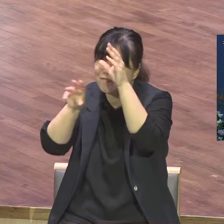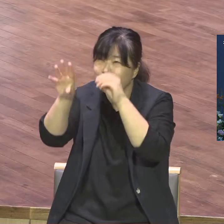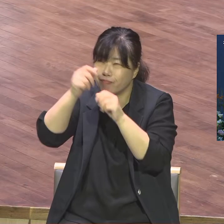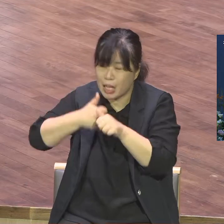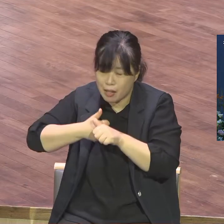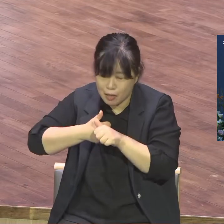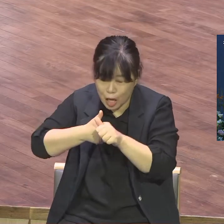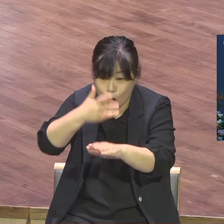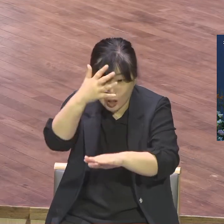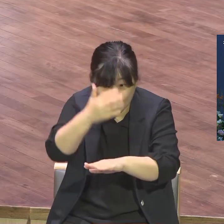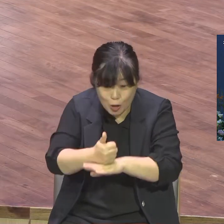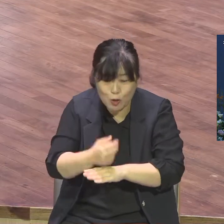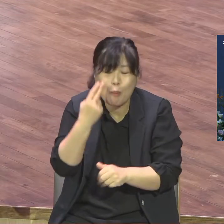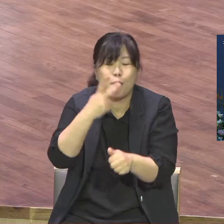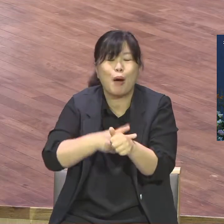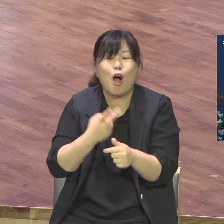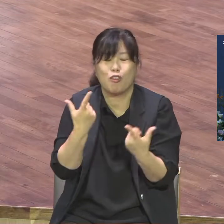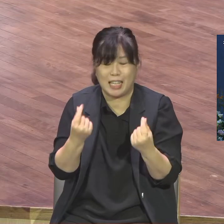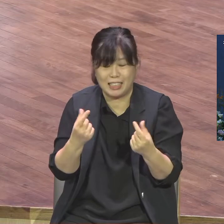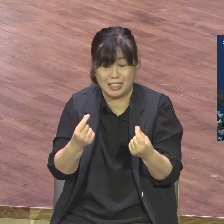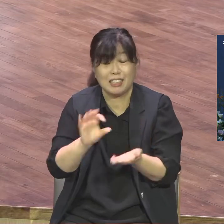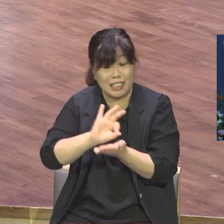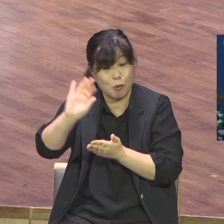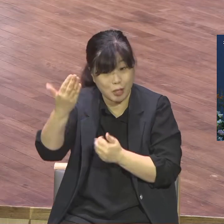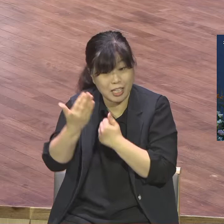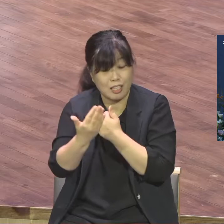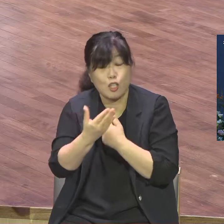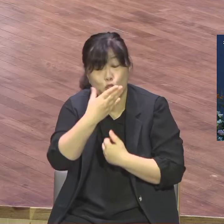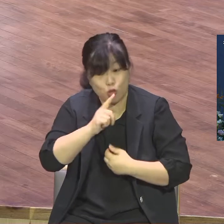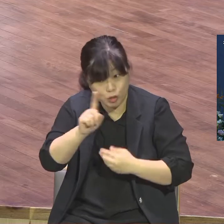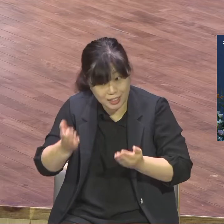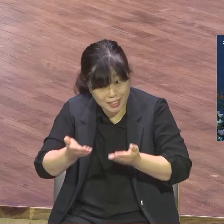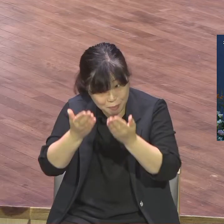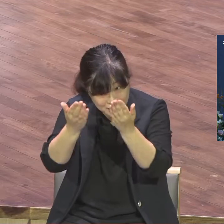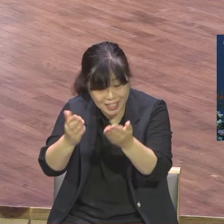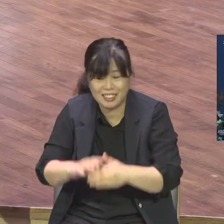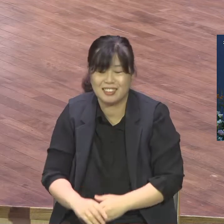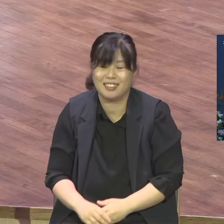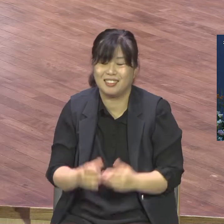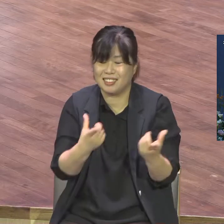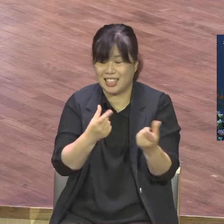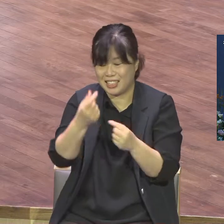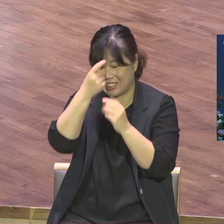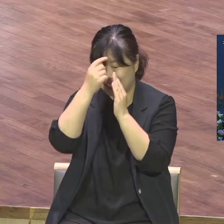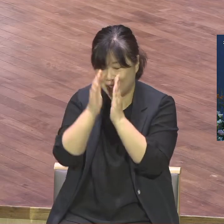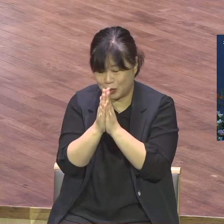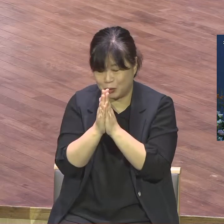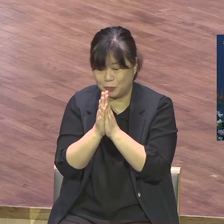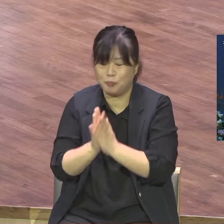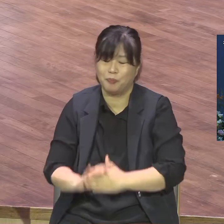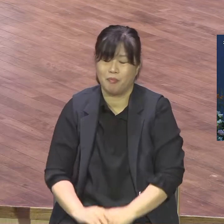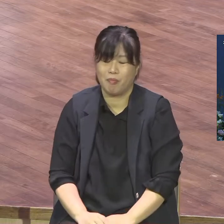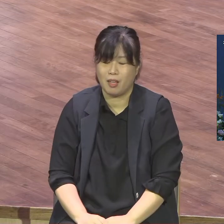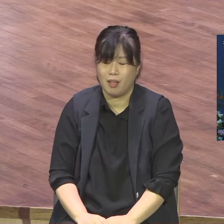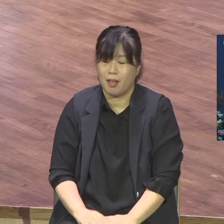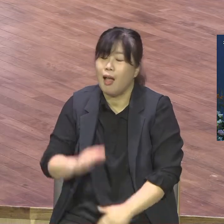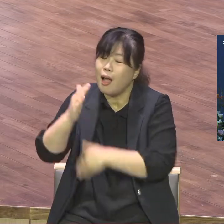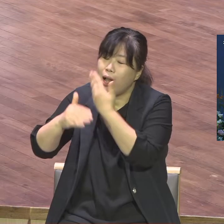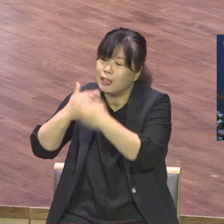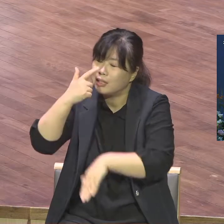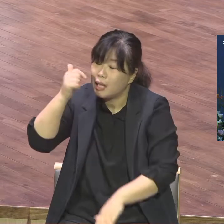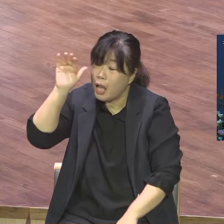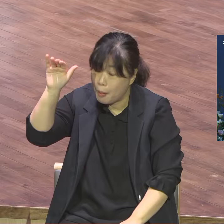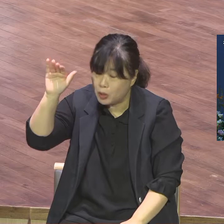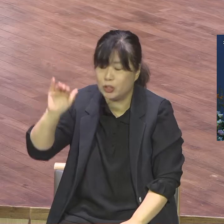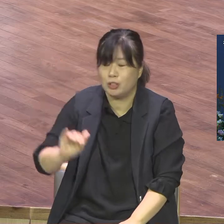주님으로 축복합니다. 기도합시다. 아버지 하나님 우리 영계 모든 중직자들 모든 성도들